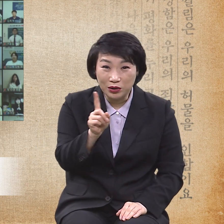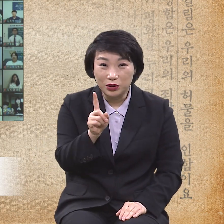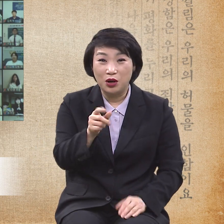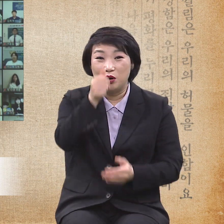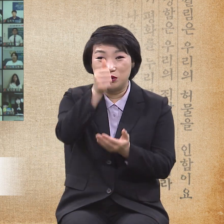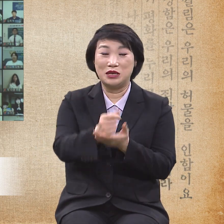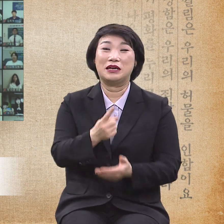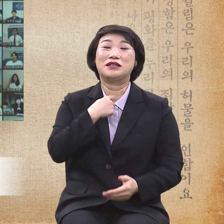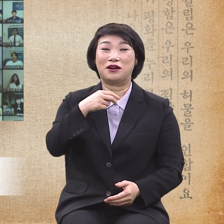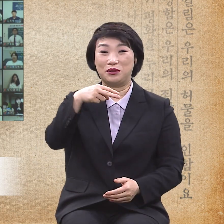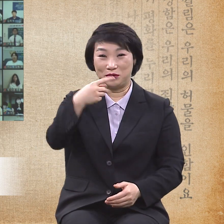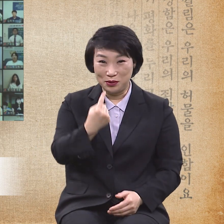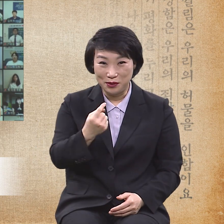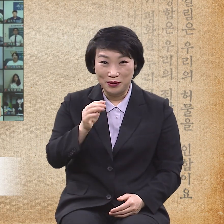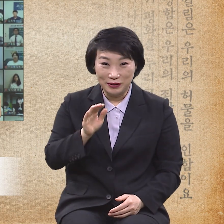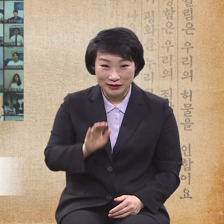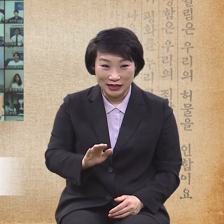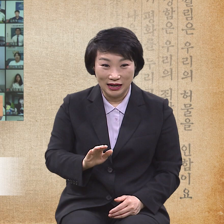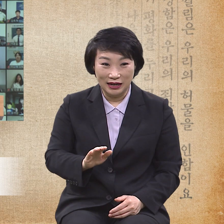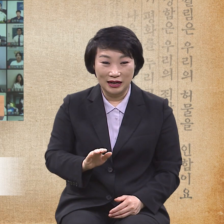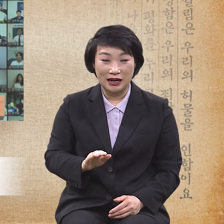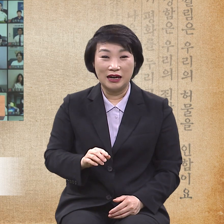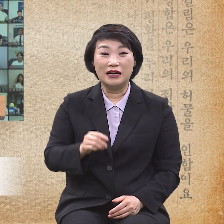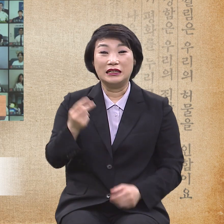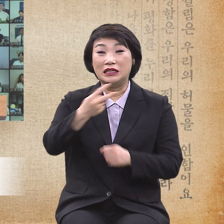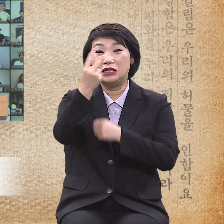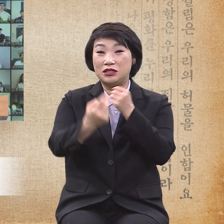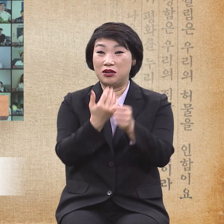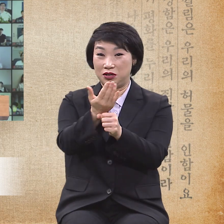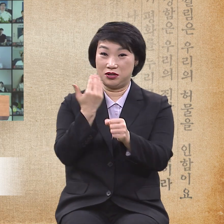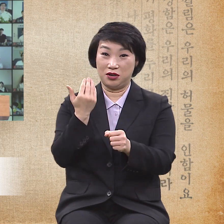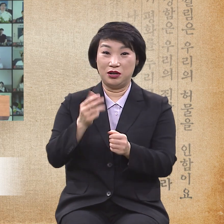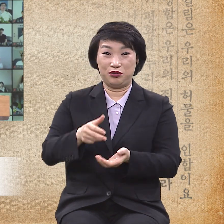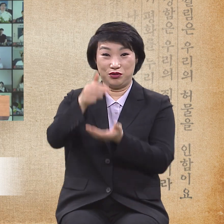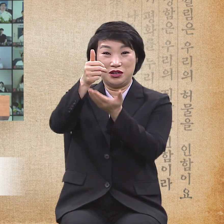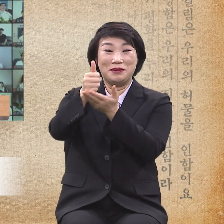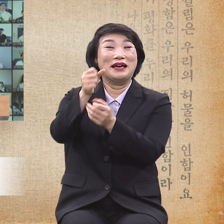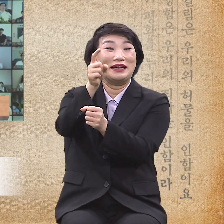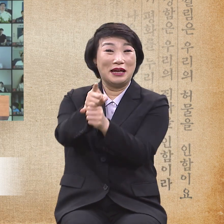어떠한 죄를 범했을지라도 2000년 전에 이미